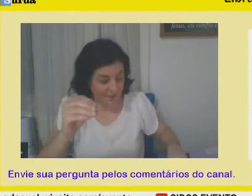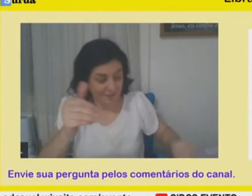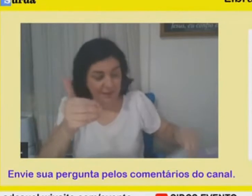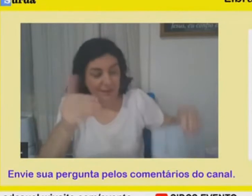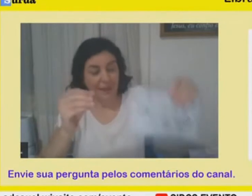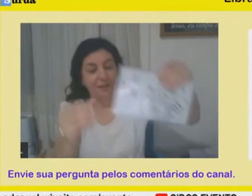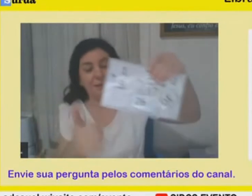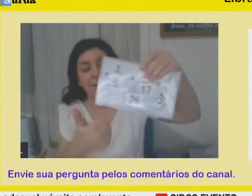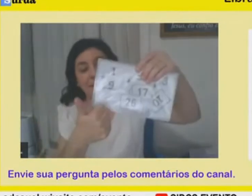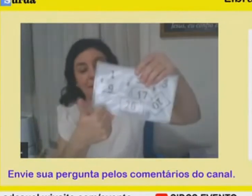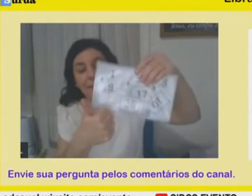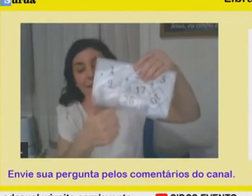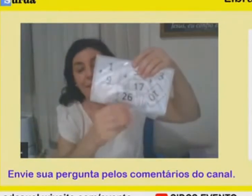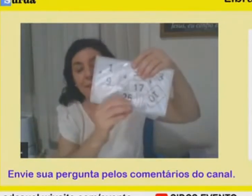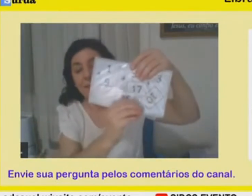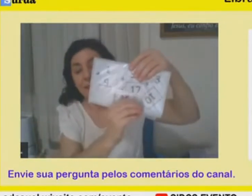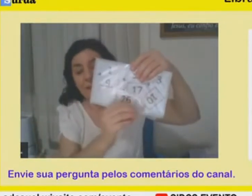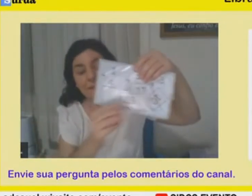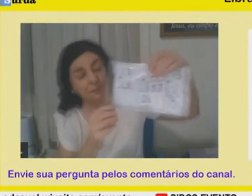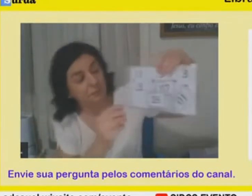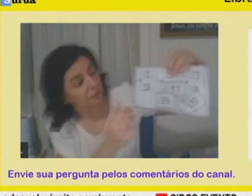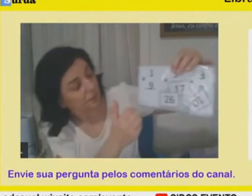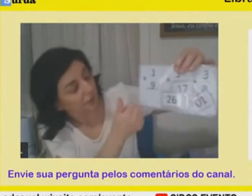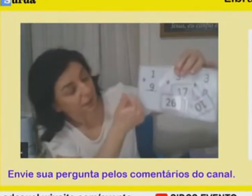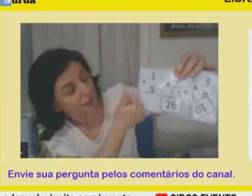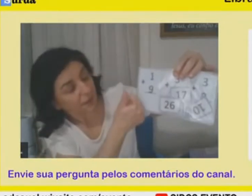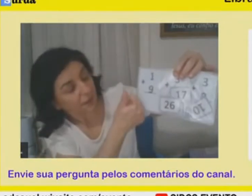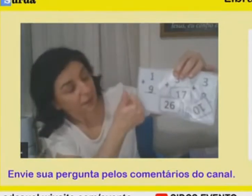Olha lá, 1 mais 9, 10.